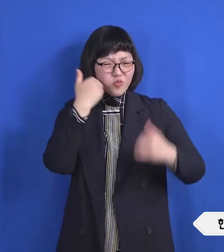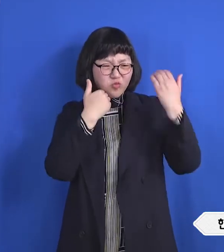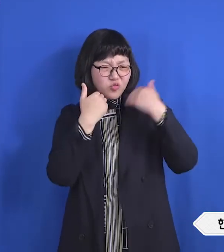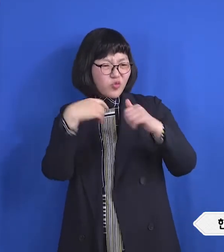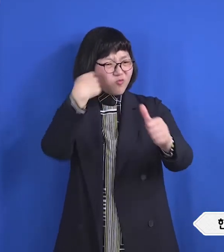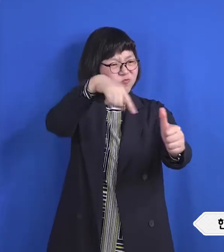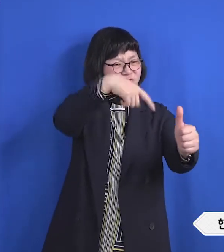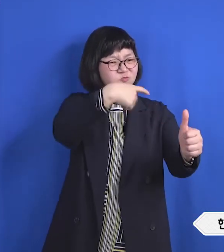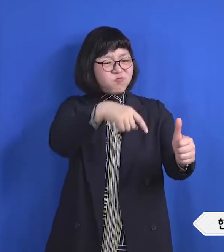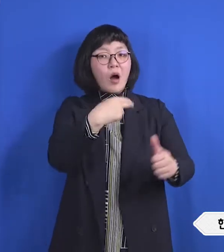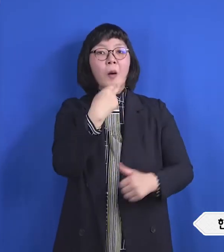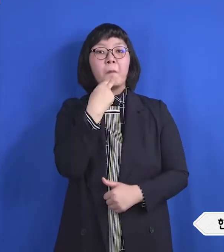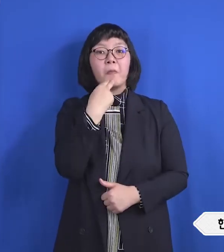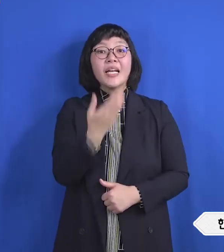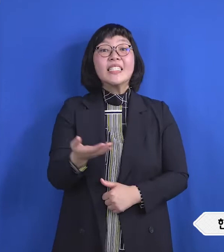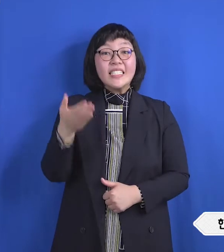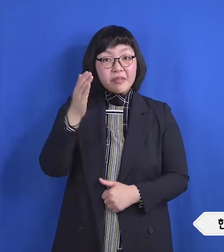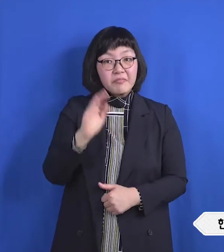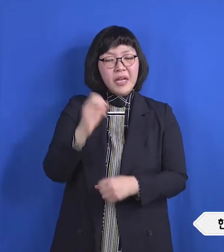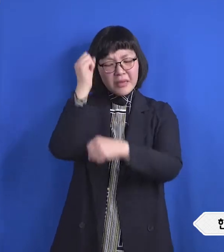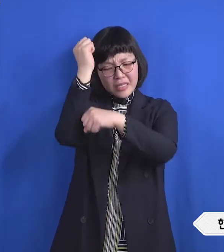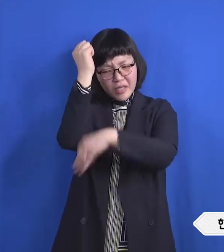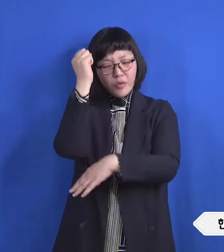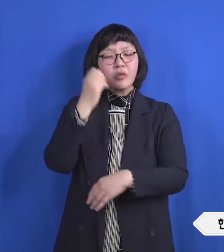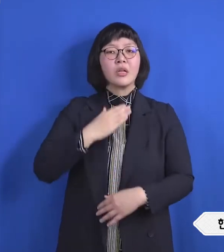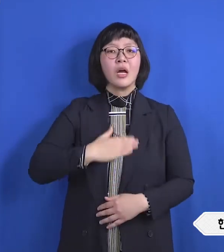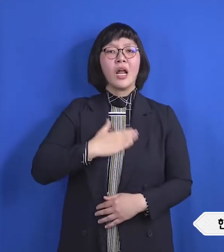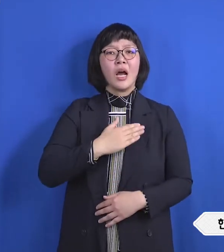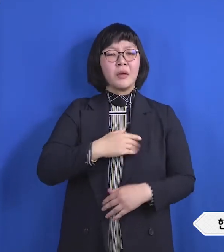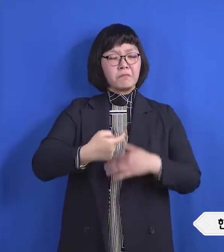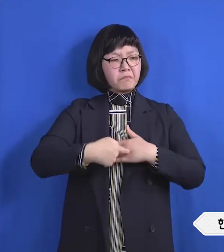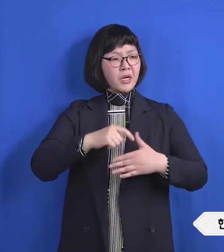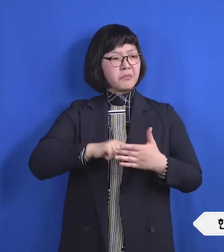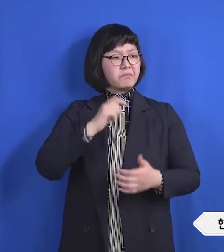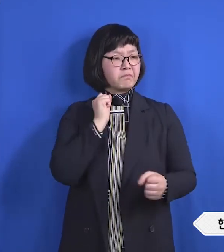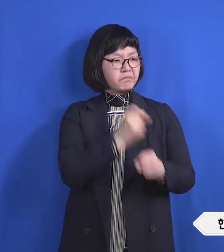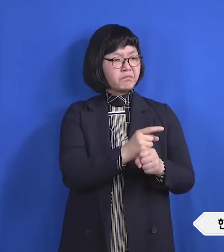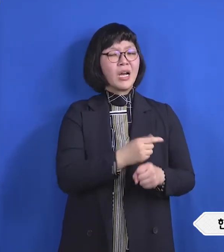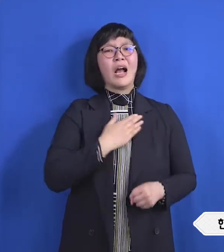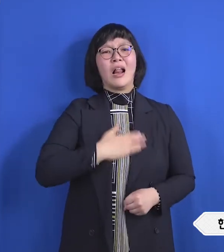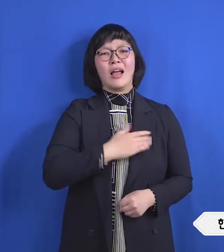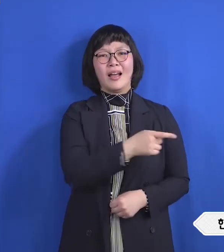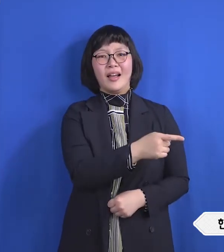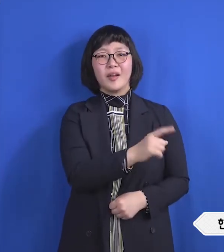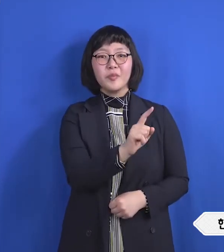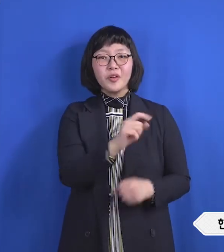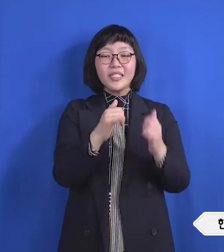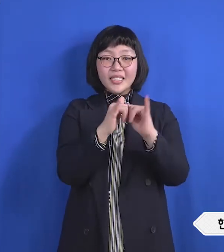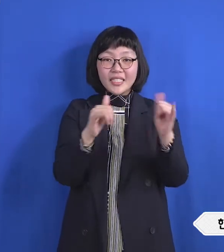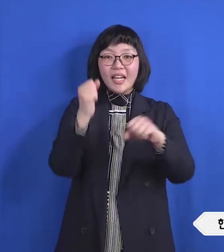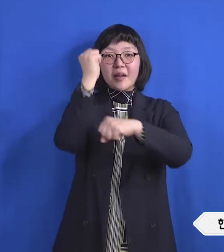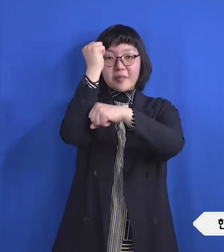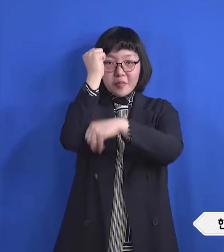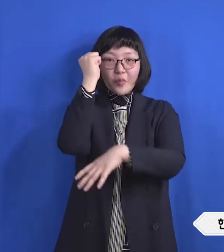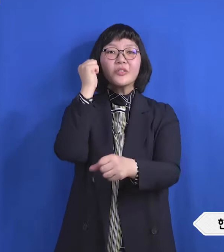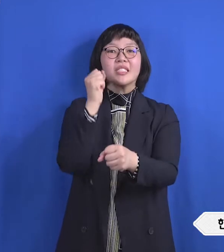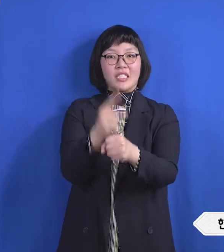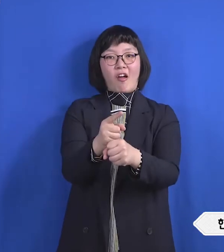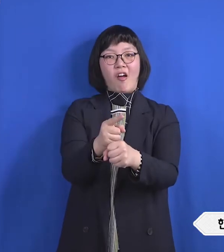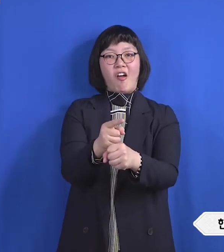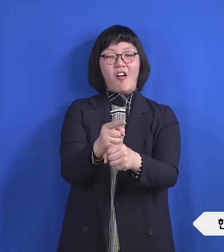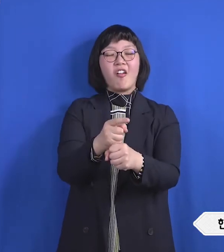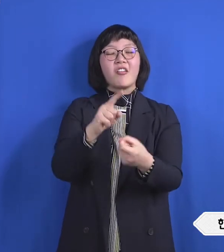가르쳐주지 않아도 본성적으로 그것을 압니다. 그것을 인간 본성의 법이라고 합니다.